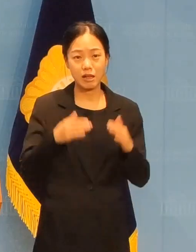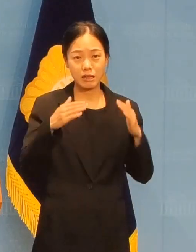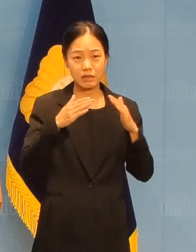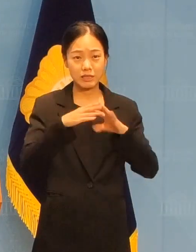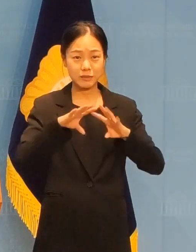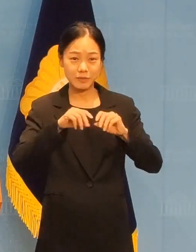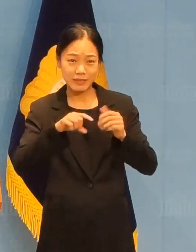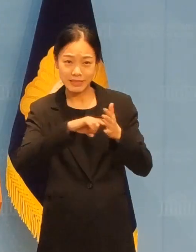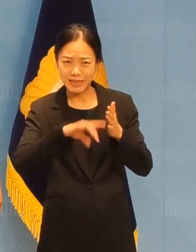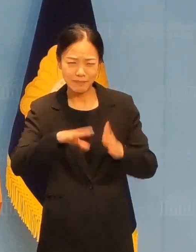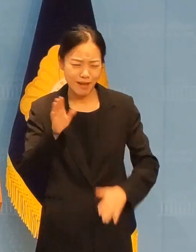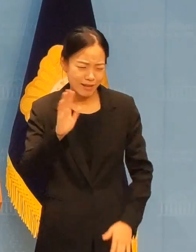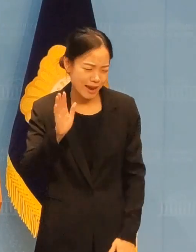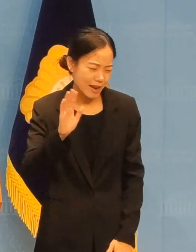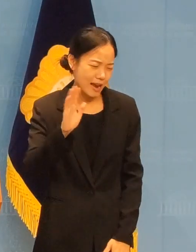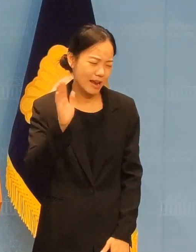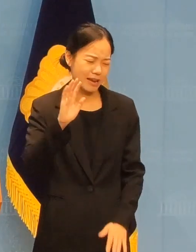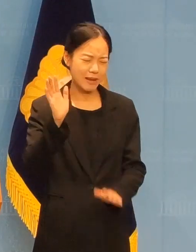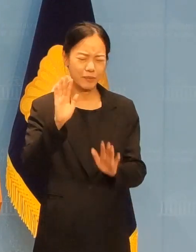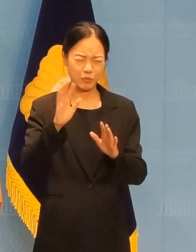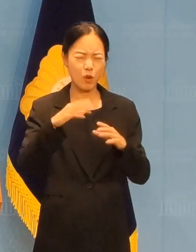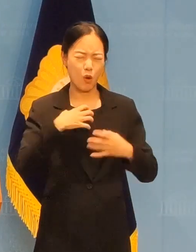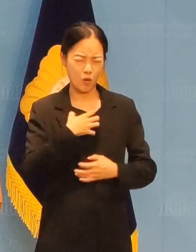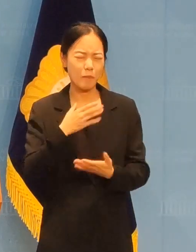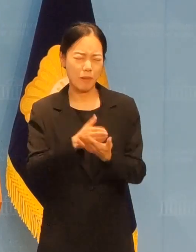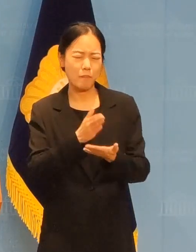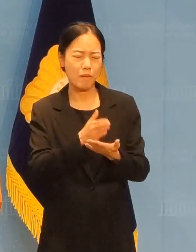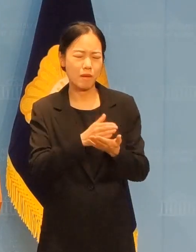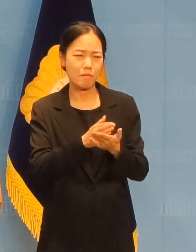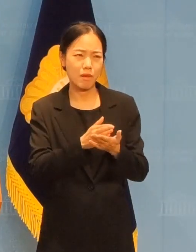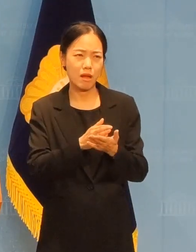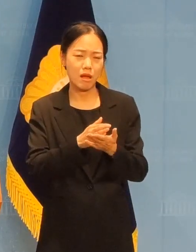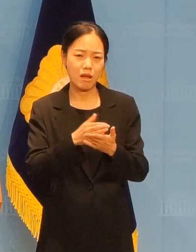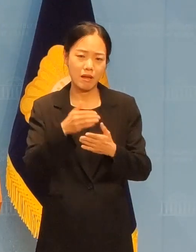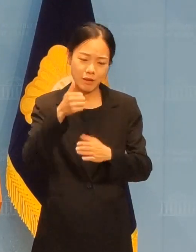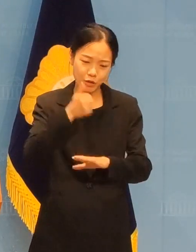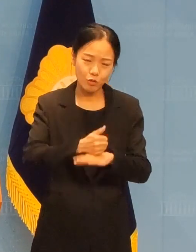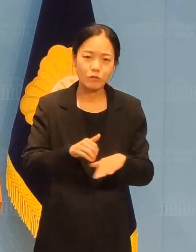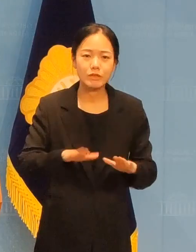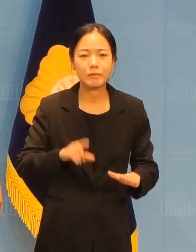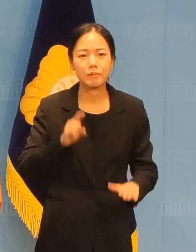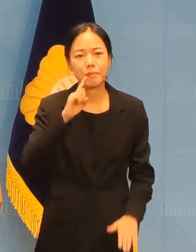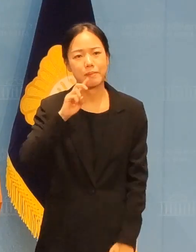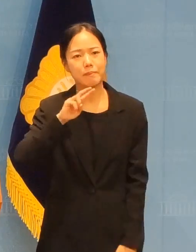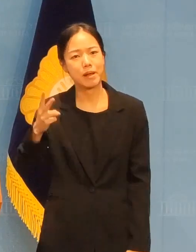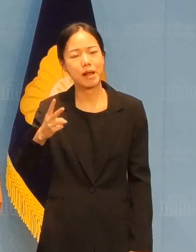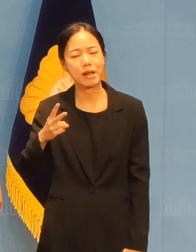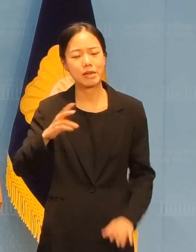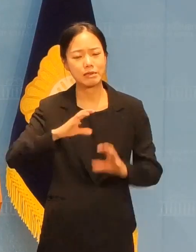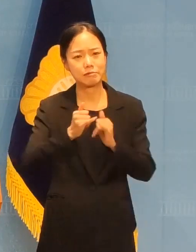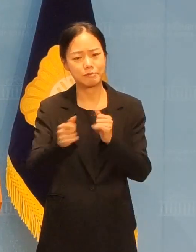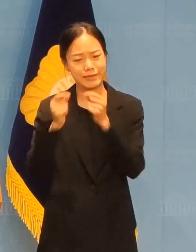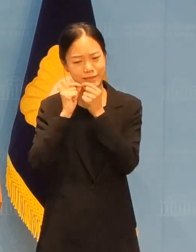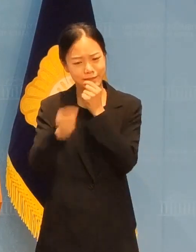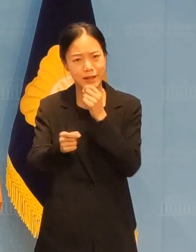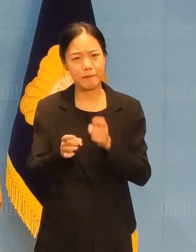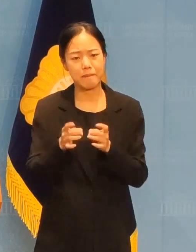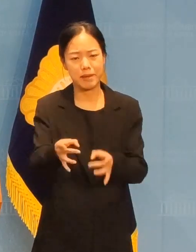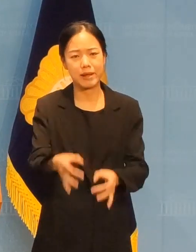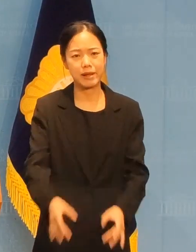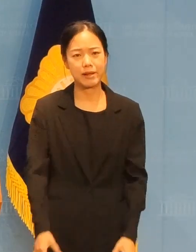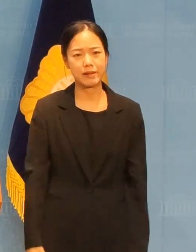않겠다던 대통령의 호언장담은 결국 철저한 대국민 기만극으로